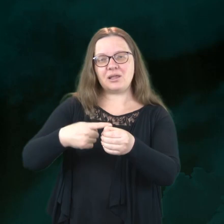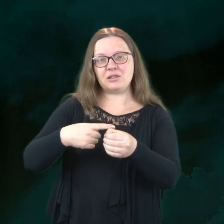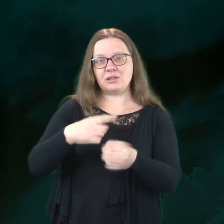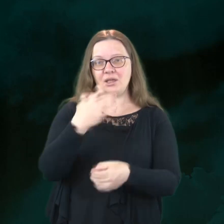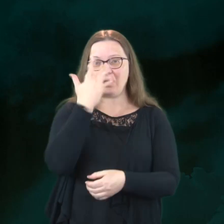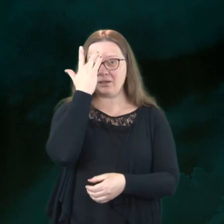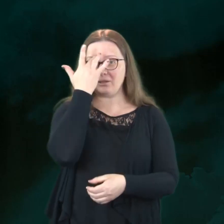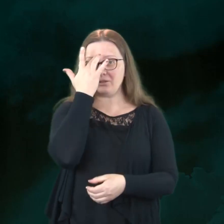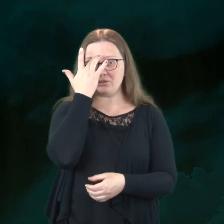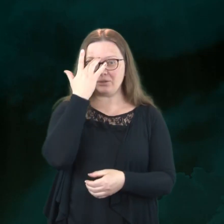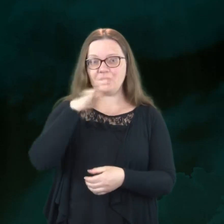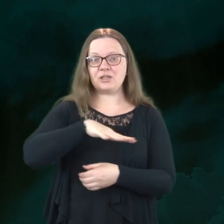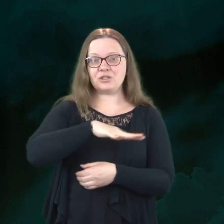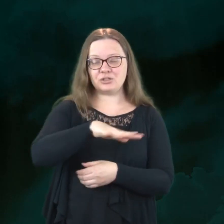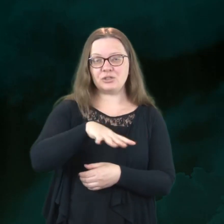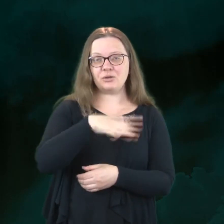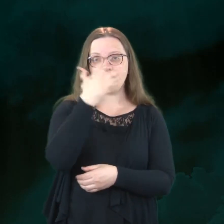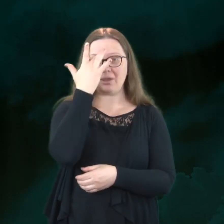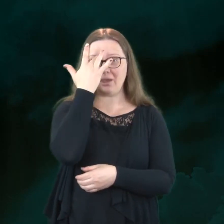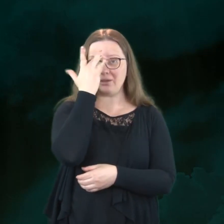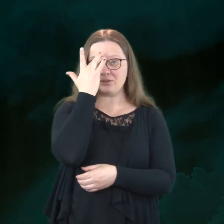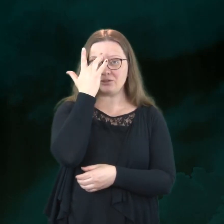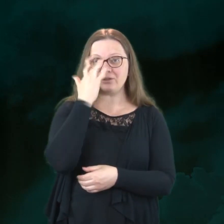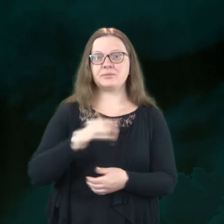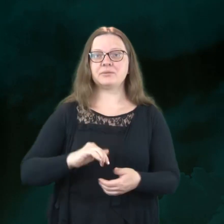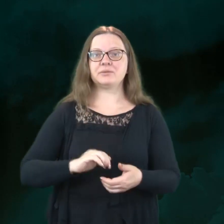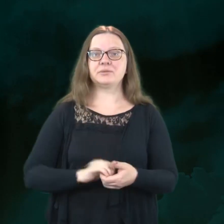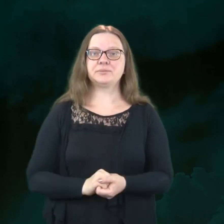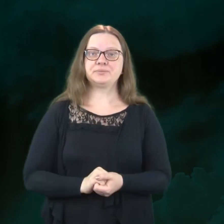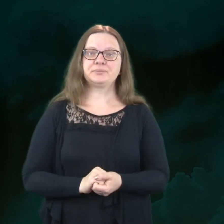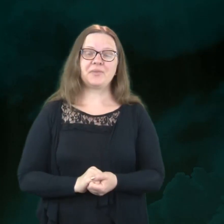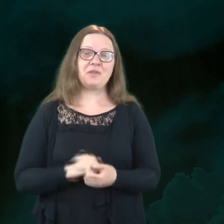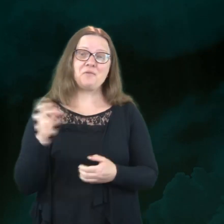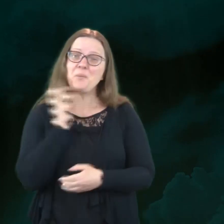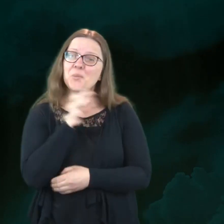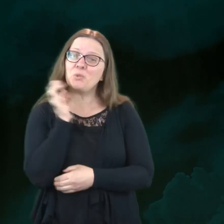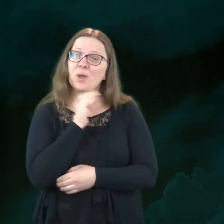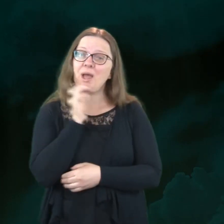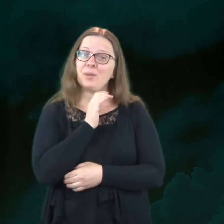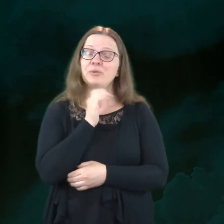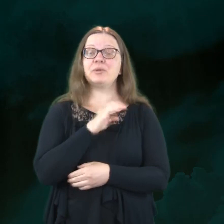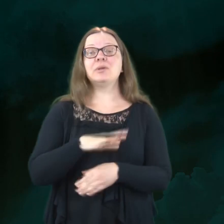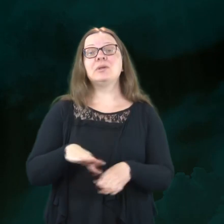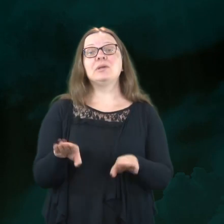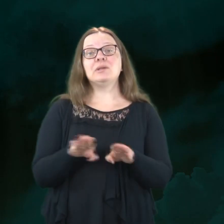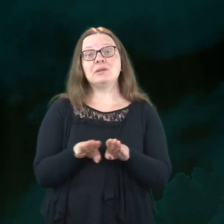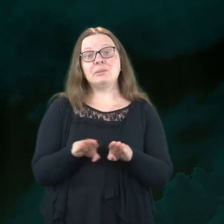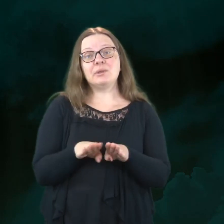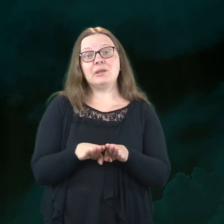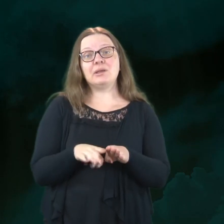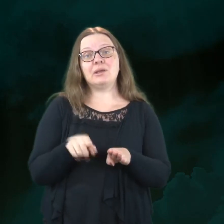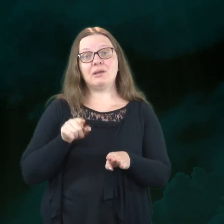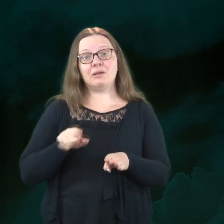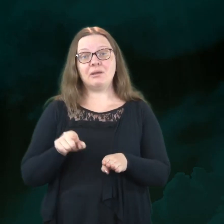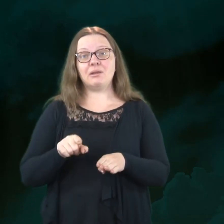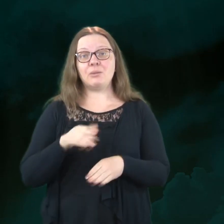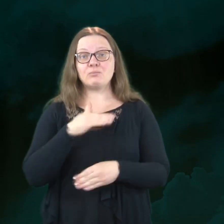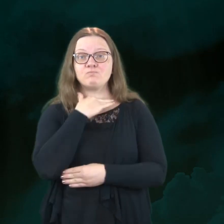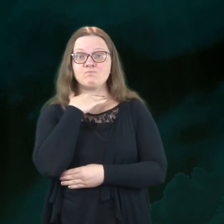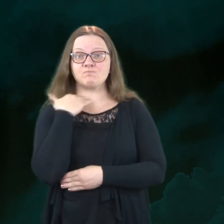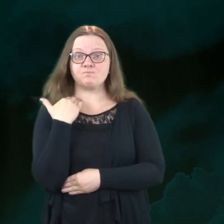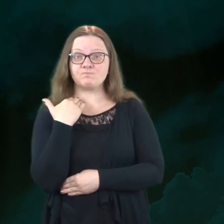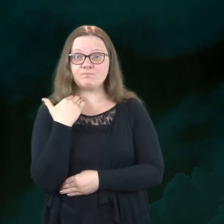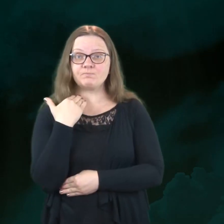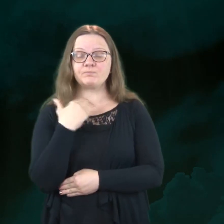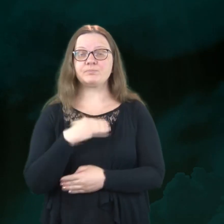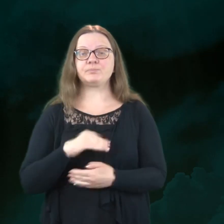foi muito rápida, e ele também morreu. Ele morreu. Então, só que